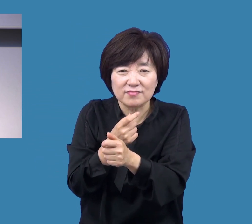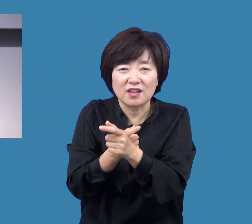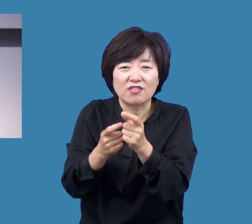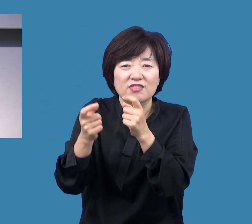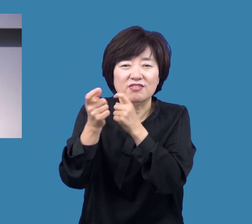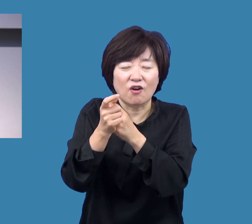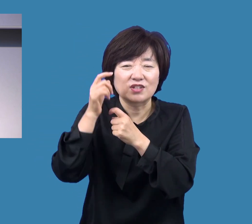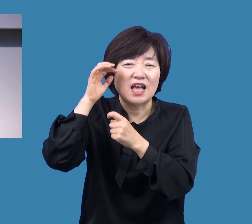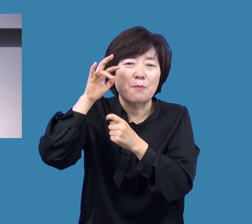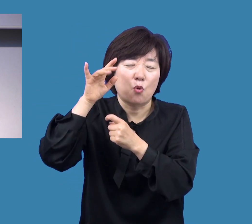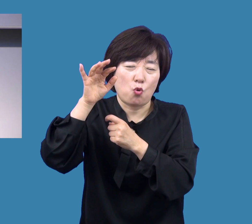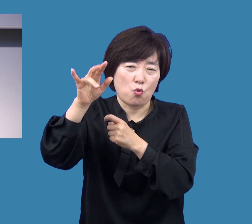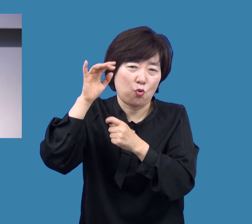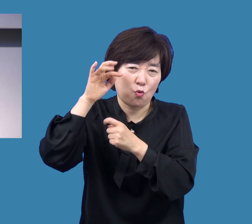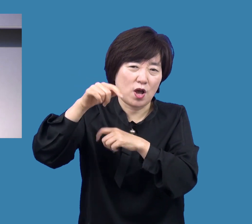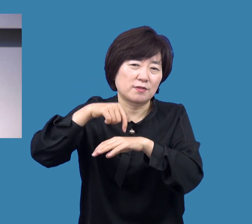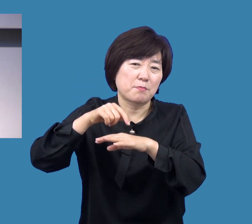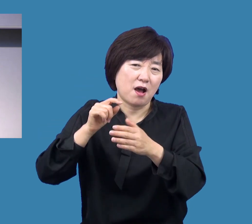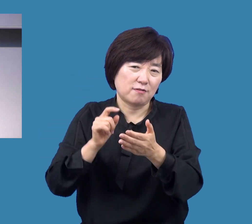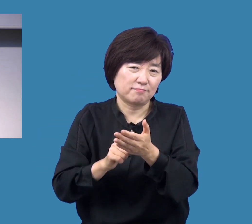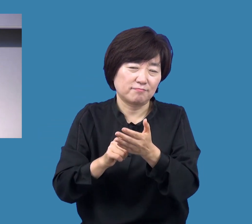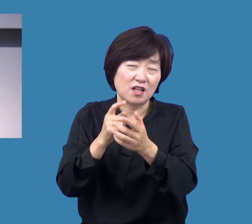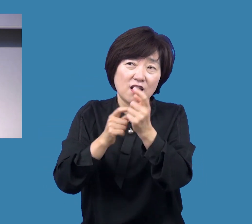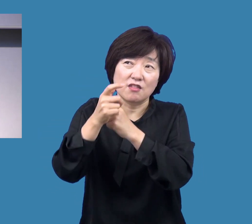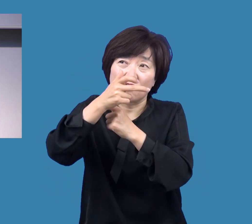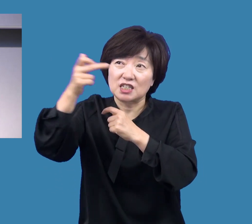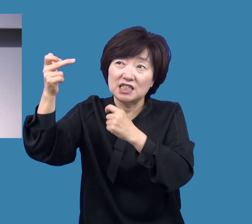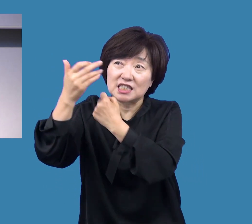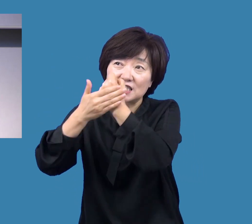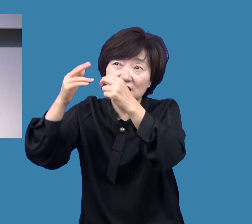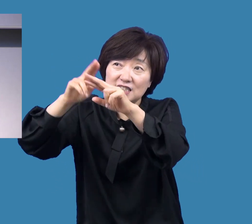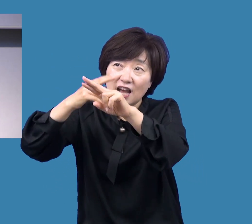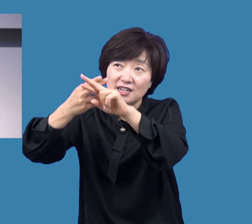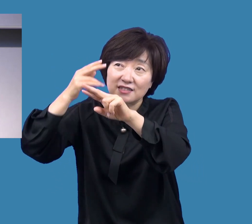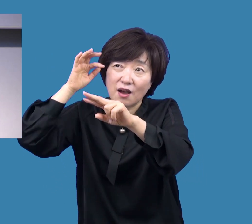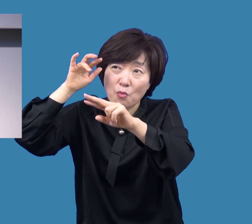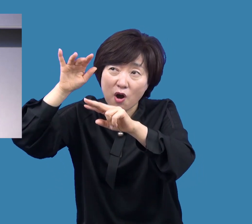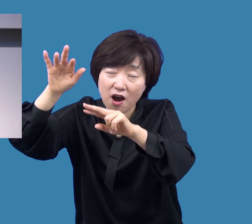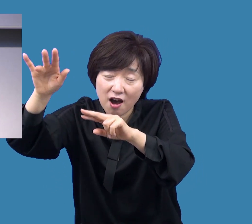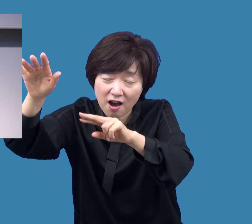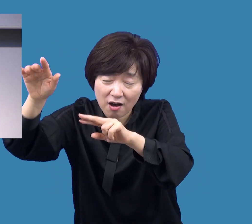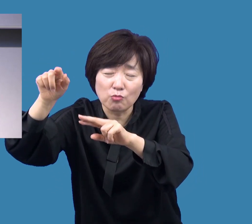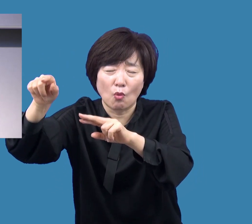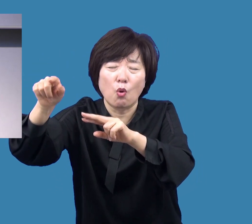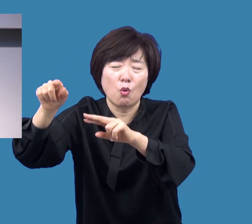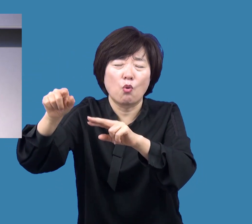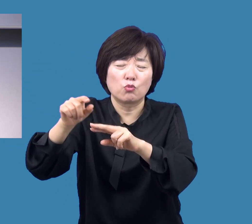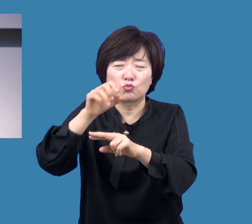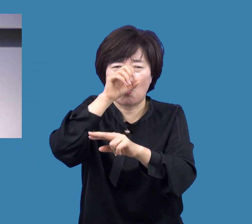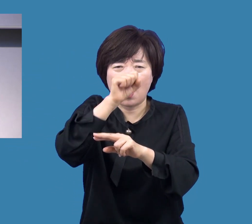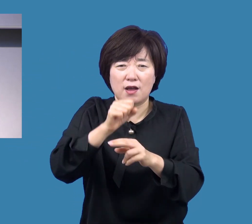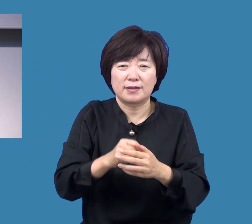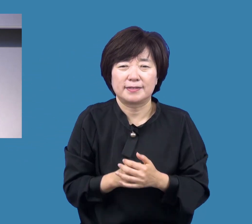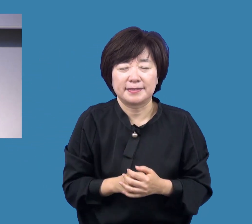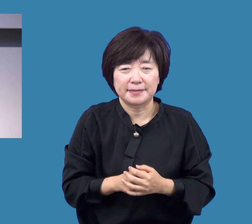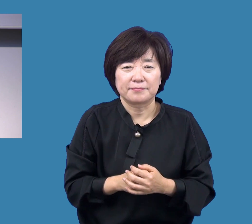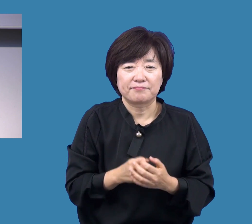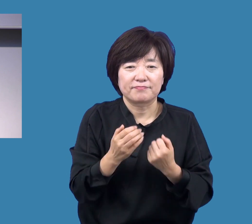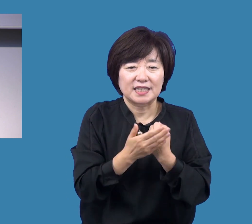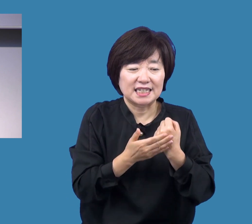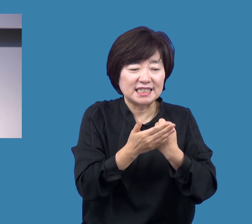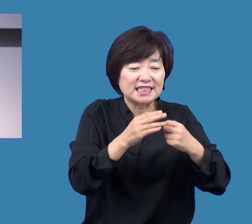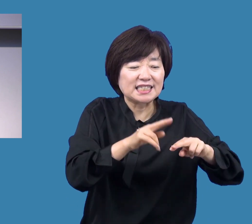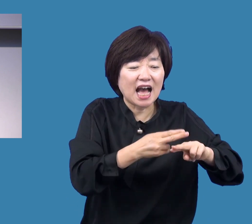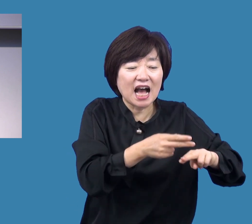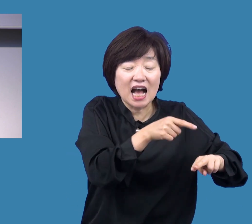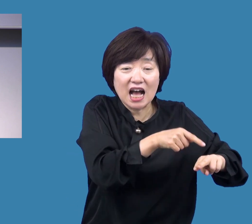그렇게 하나님을 사랑하는 마음이 있어서 더 큰 은사를 사모한다, 이건 이제 상급이 될 수 있지만 은사 자체가 상급은 아니라는 거예요. 은사 자체는